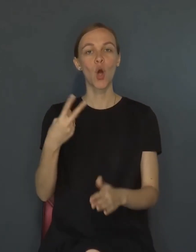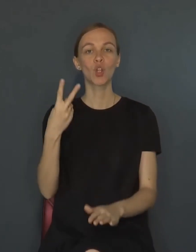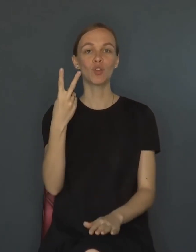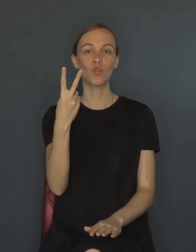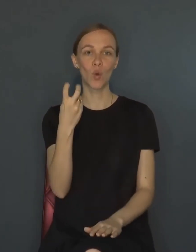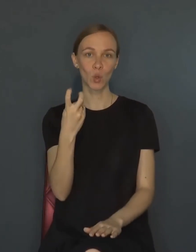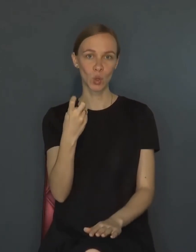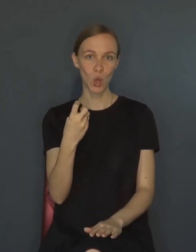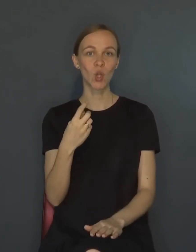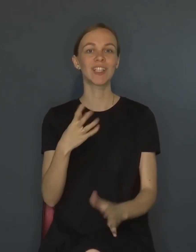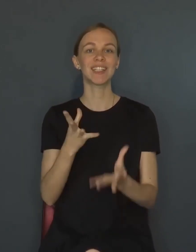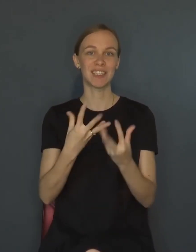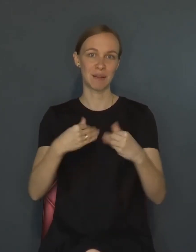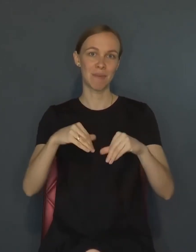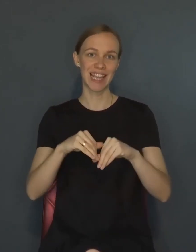сімейств.